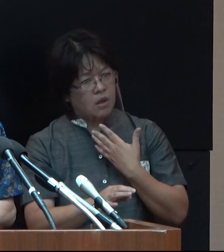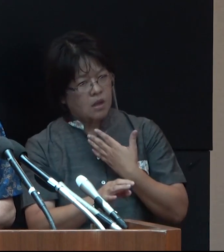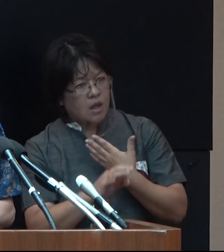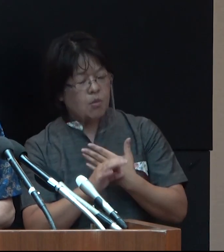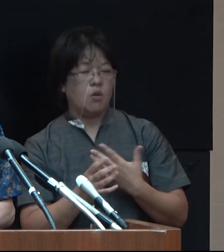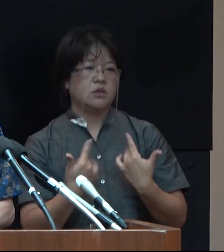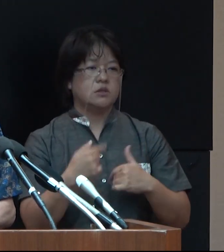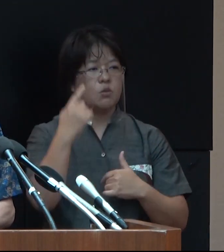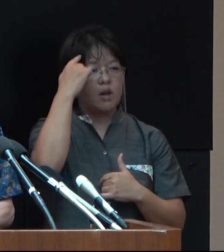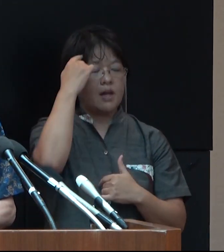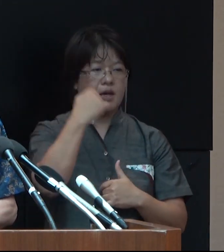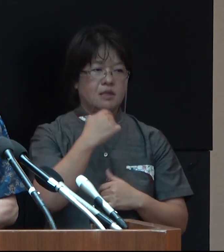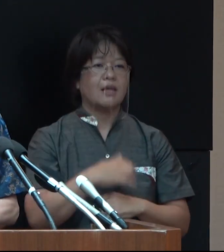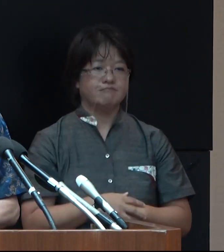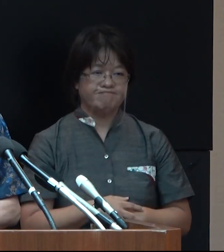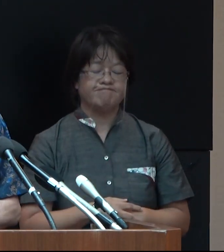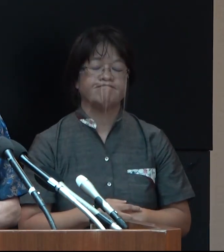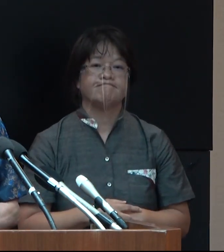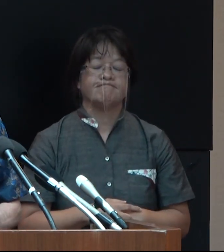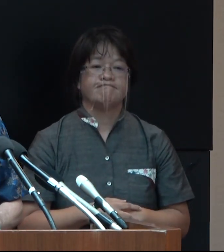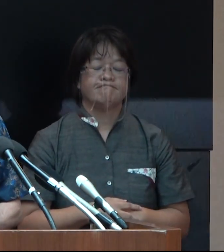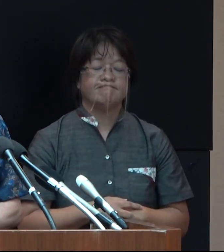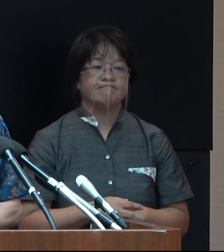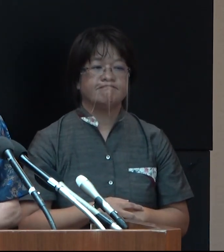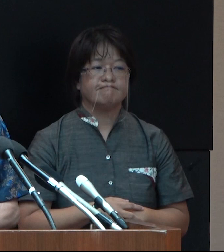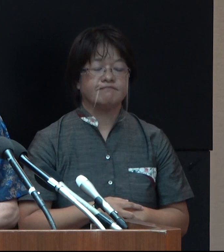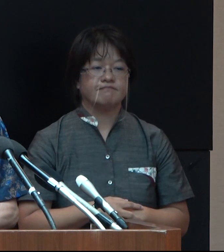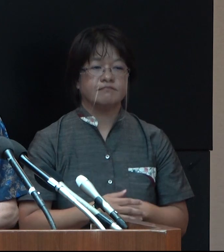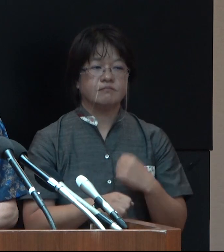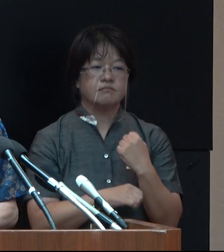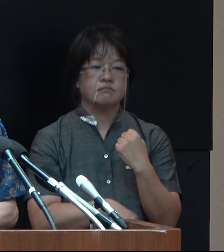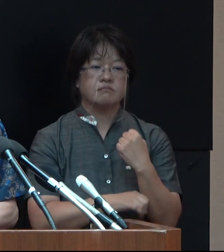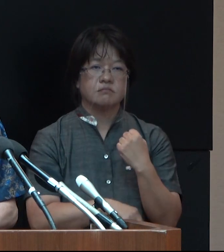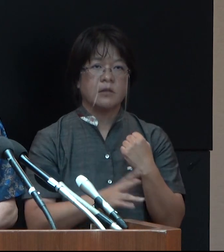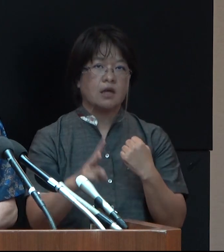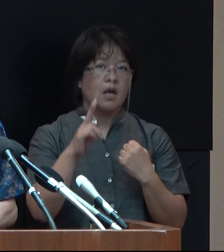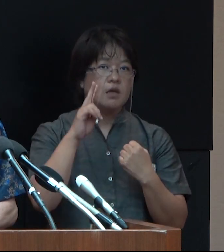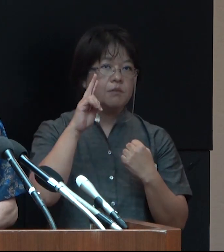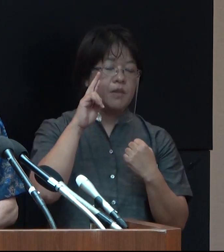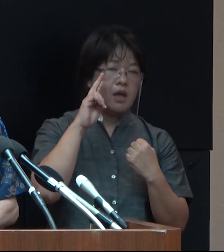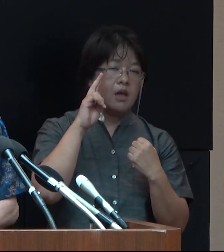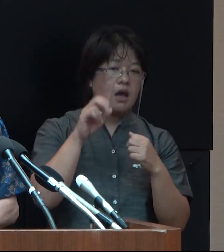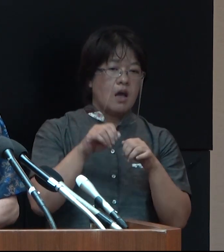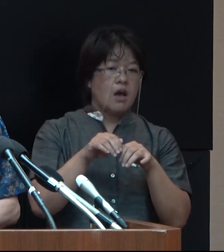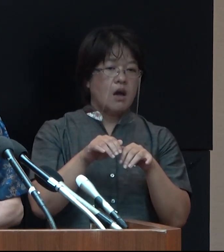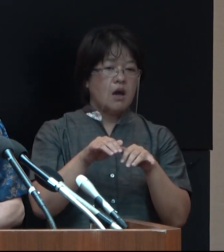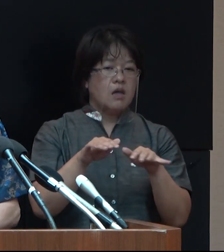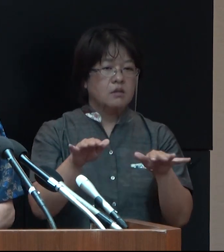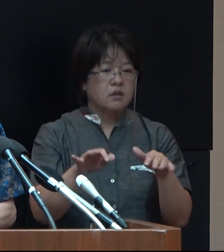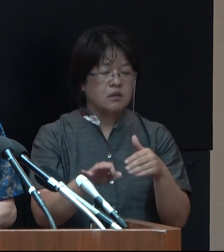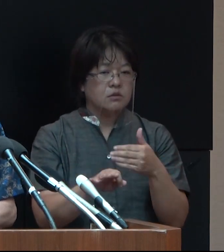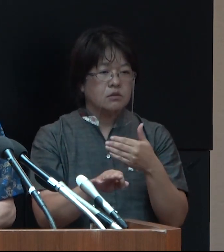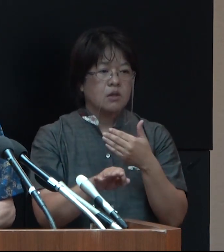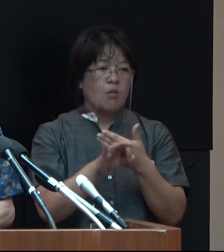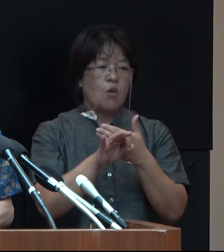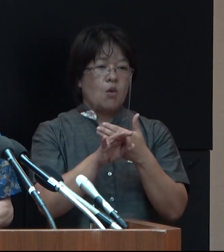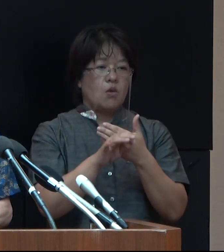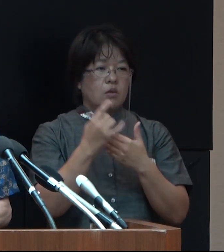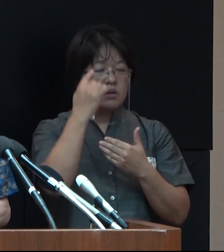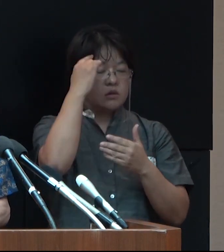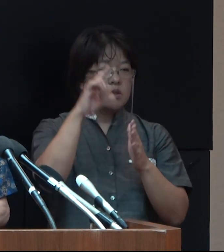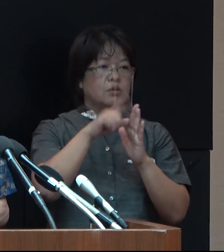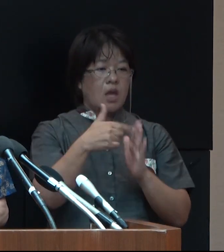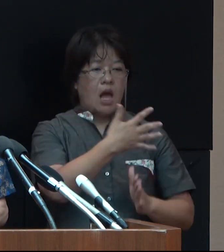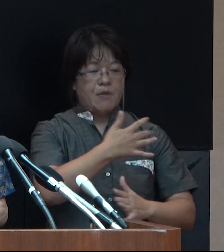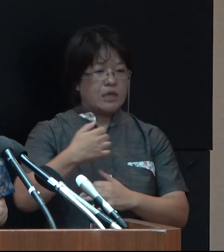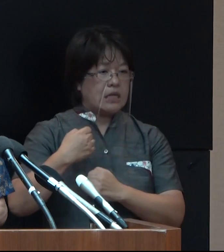危機感をずっと持っておりました。そもそも一番最初のこれは第2波がやってきたという感覚的危機的に捉えているというのは米